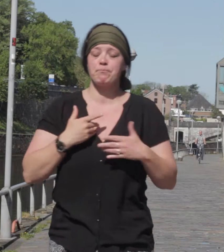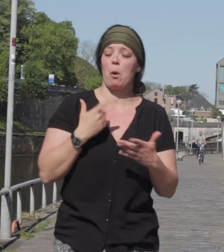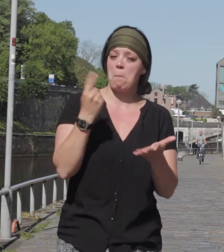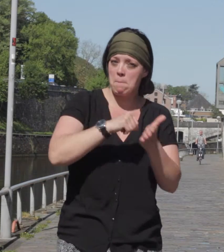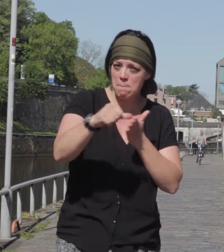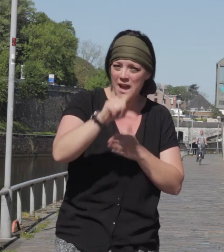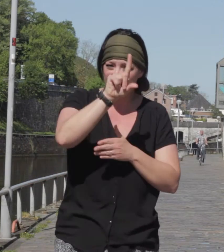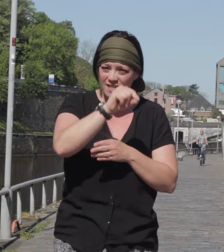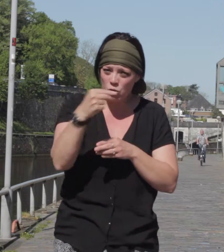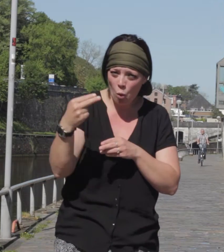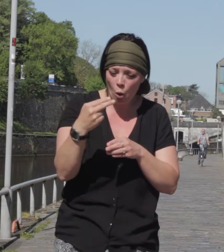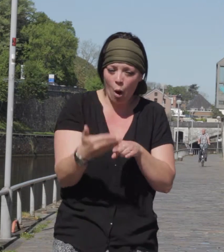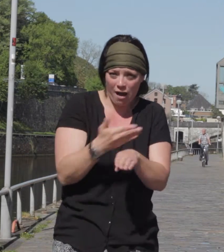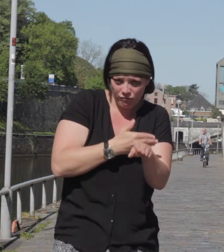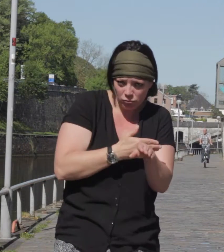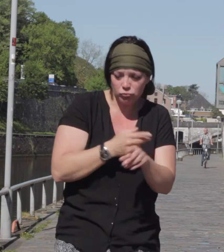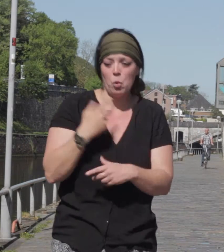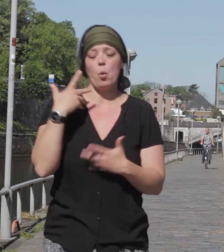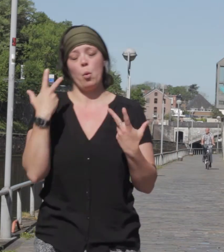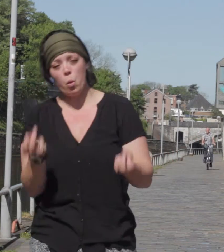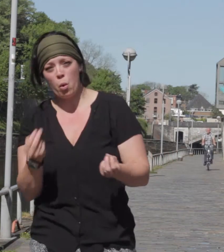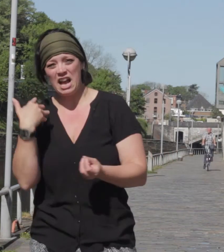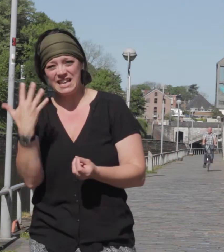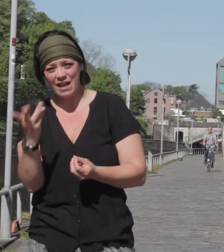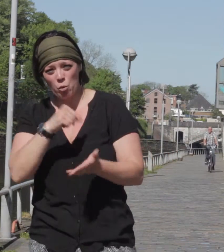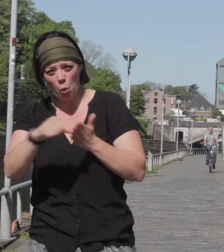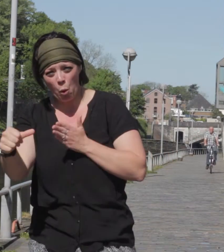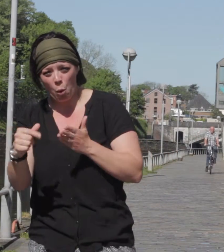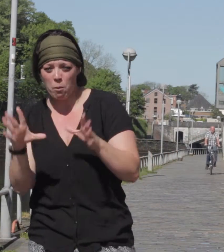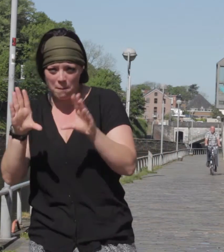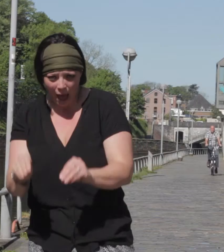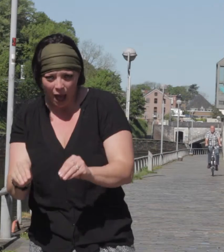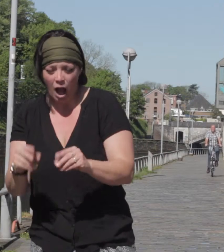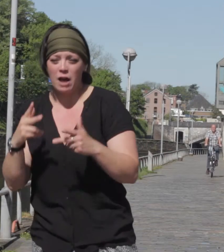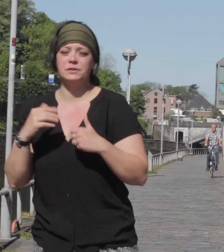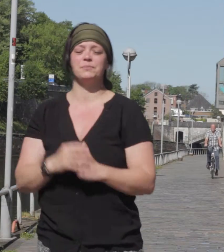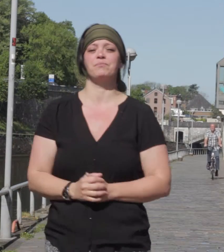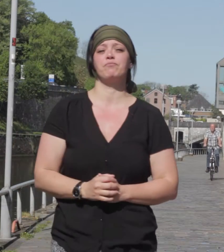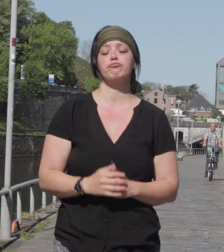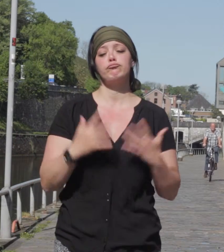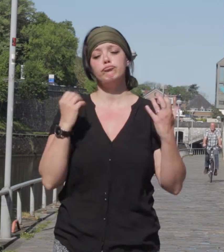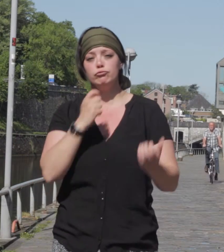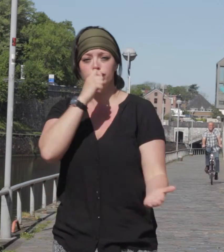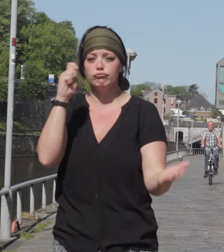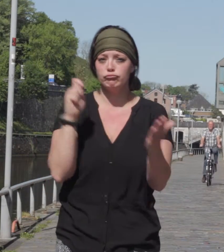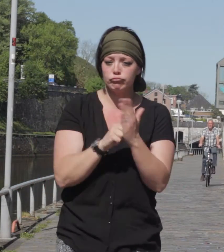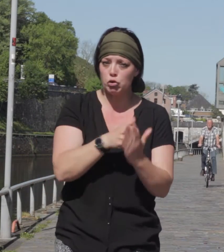en prévente, 15 € sur place et 5 € à partir de 18h. Vous pouvez vous inscrire individuellement ou en